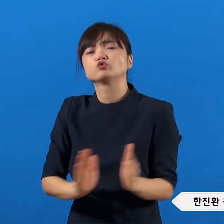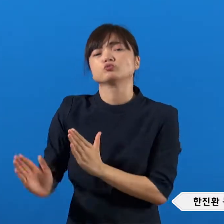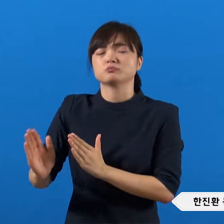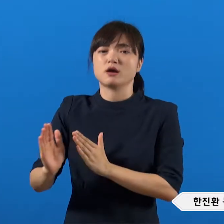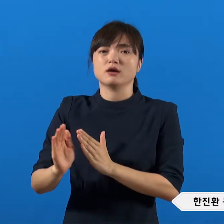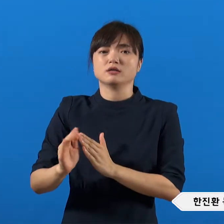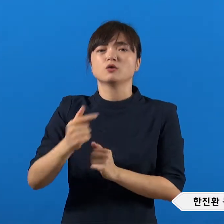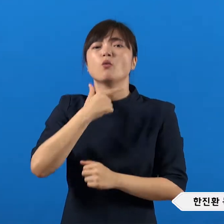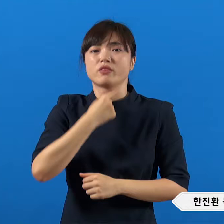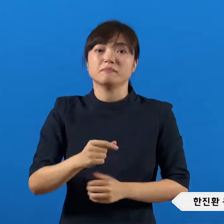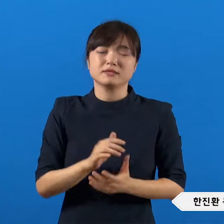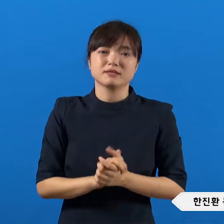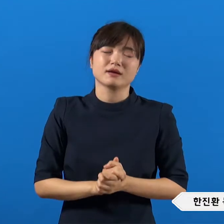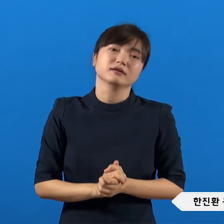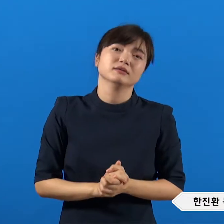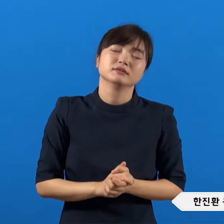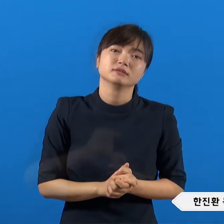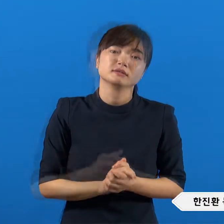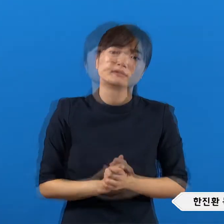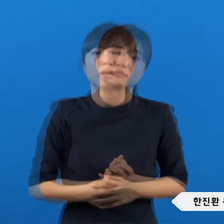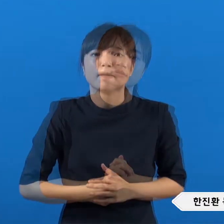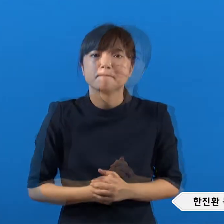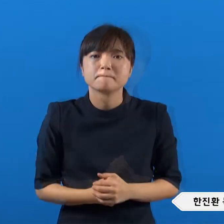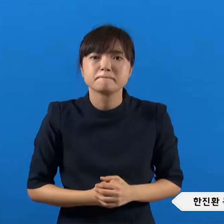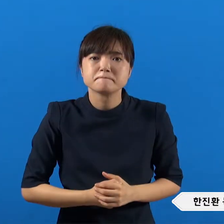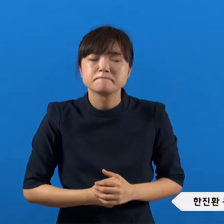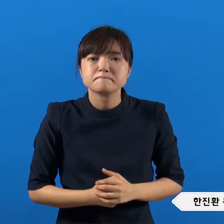일어나기를 간절히 소원합니다.